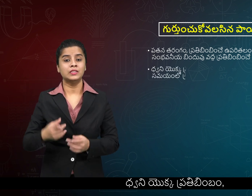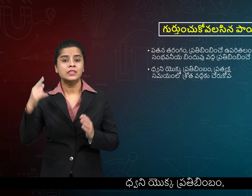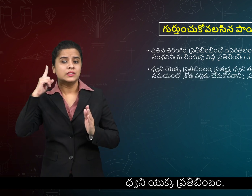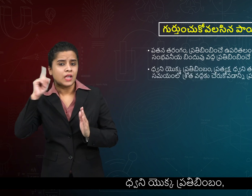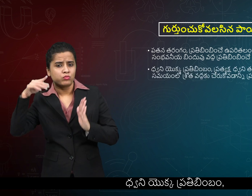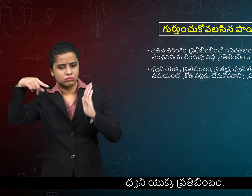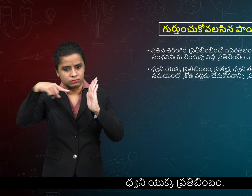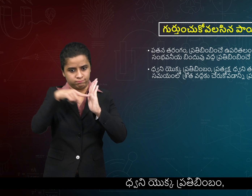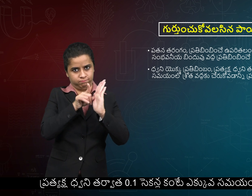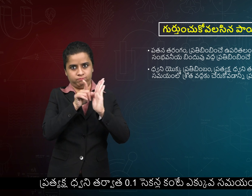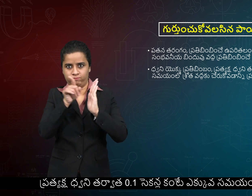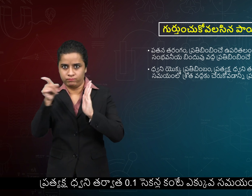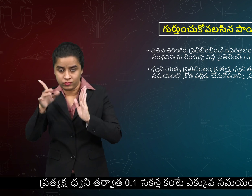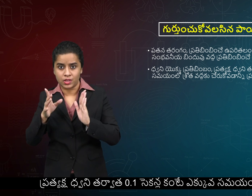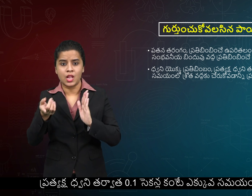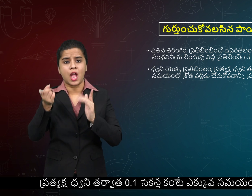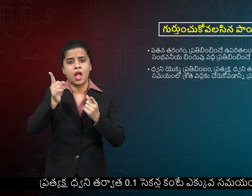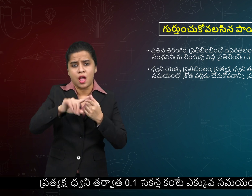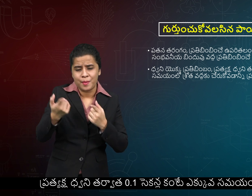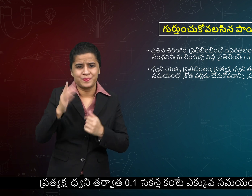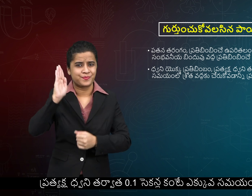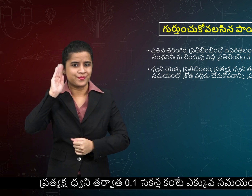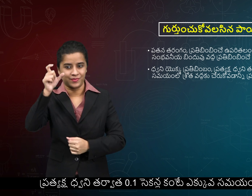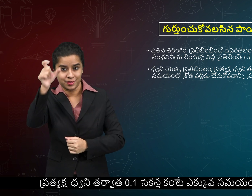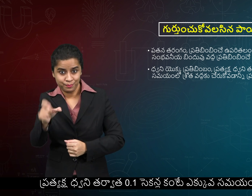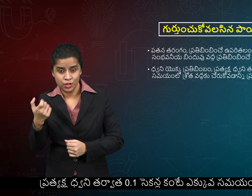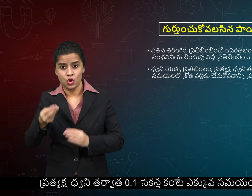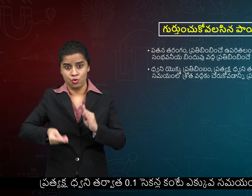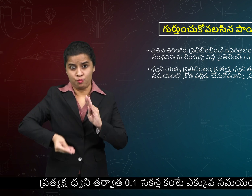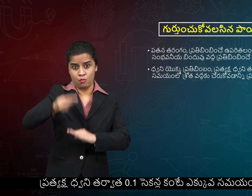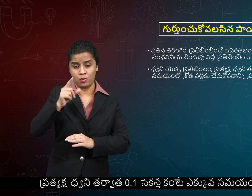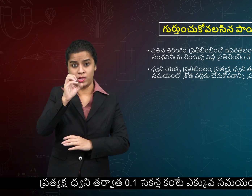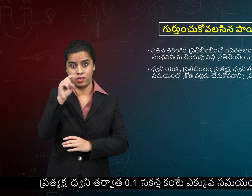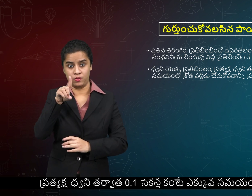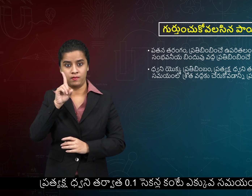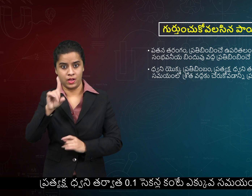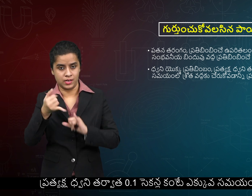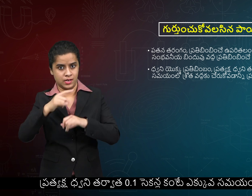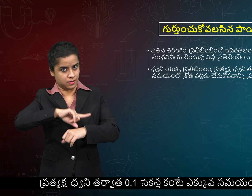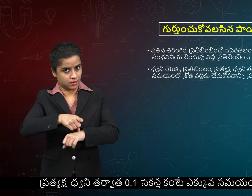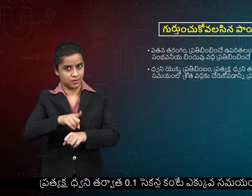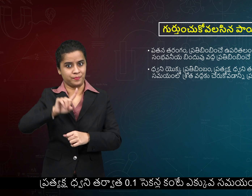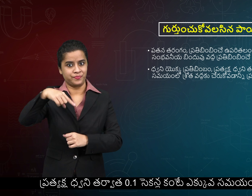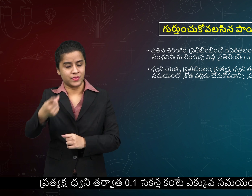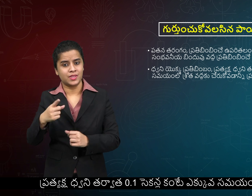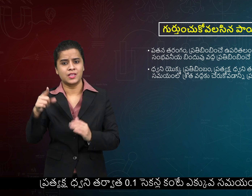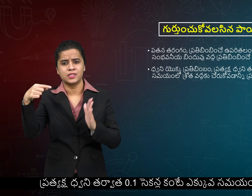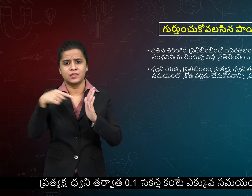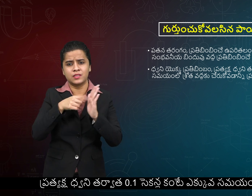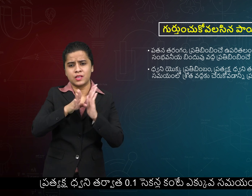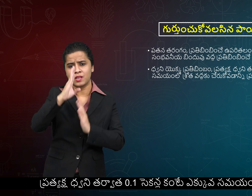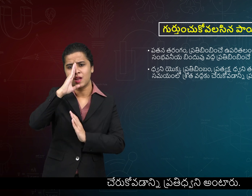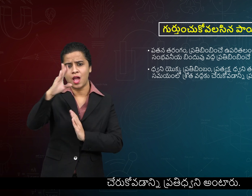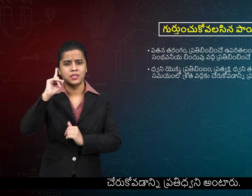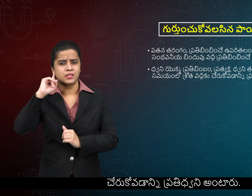ధ్వని యొక్క ప్రతిబింబం ప్రత్యక్ష ధ్వని తరువాత 0.1 సెకండ్ల కంటే ఎక్కువ సమయంలో